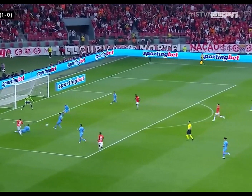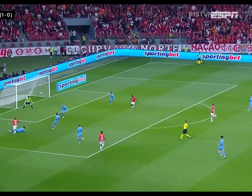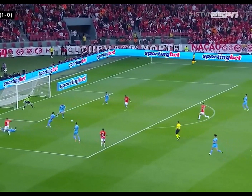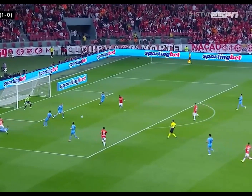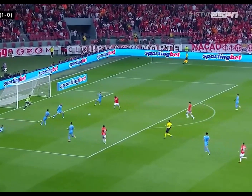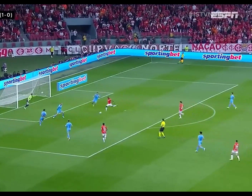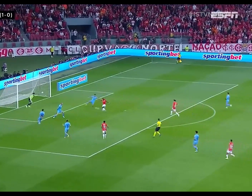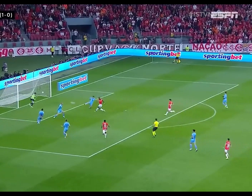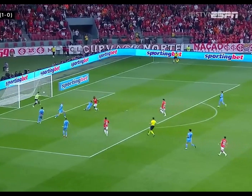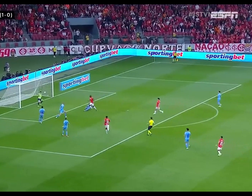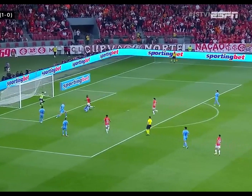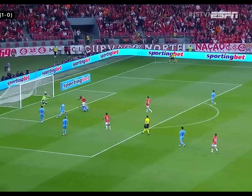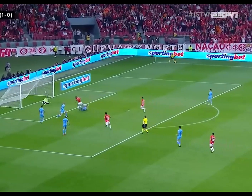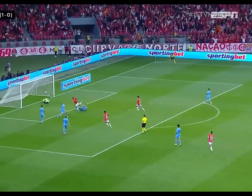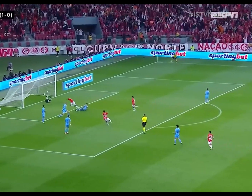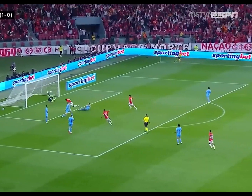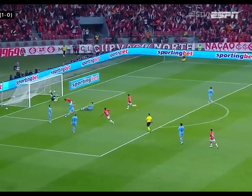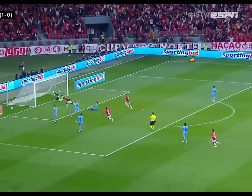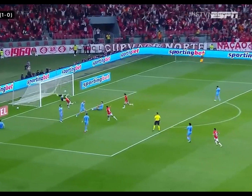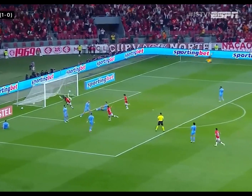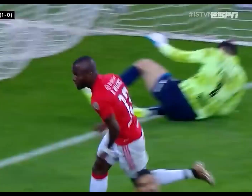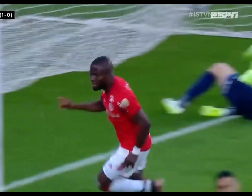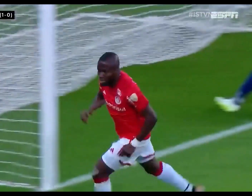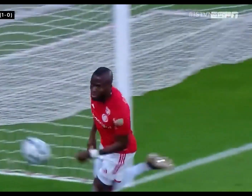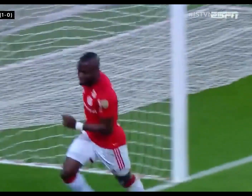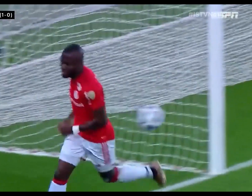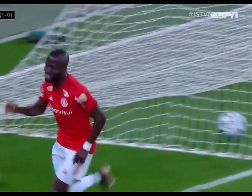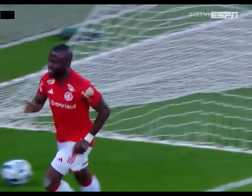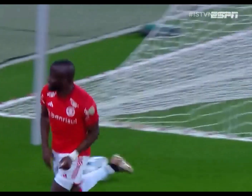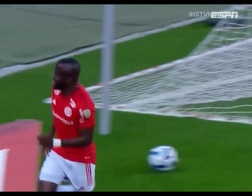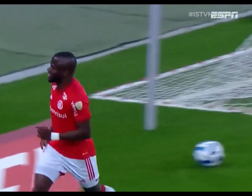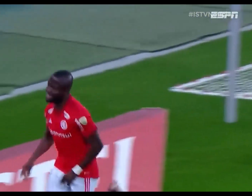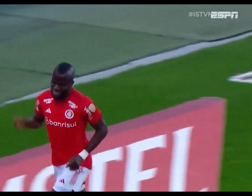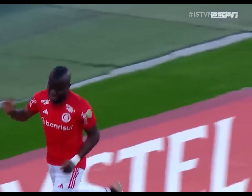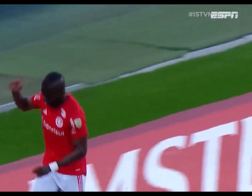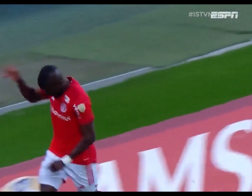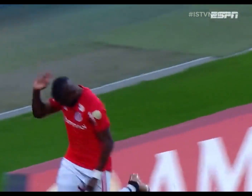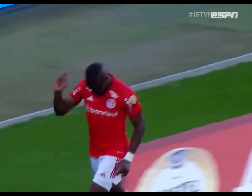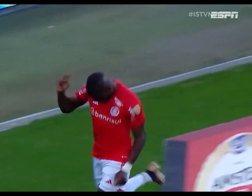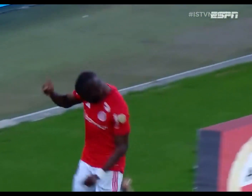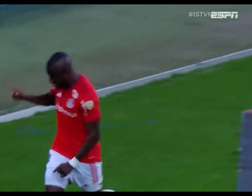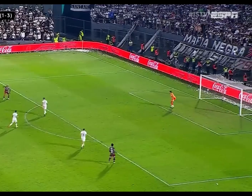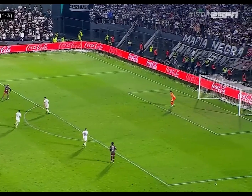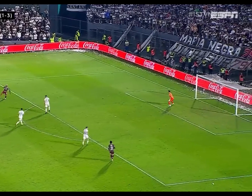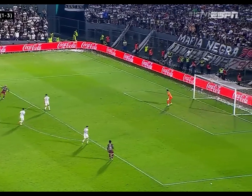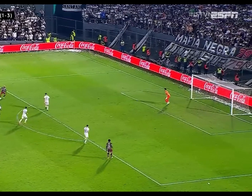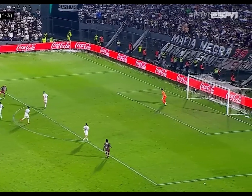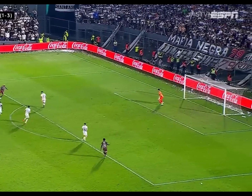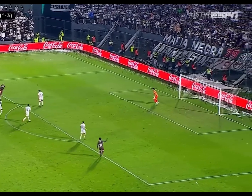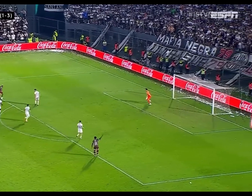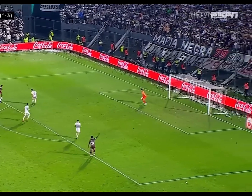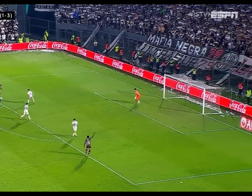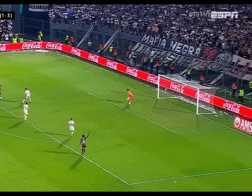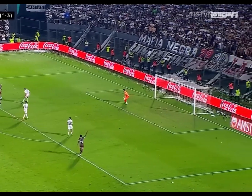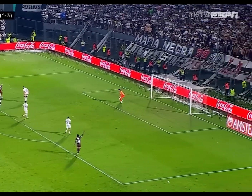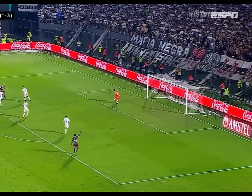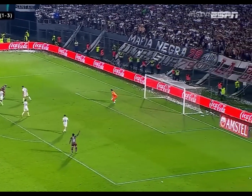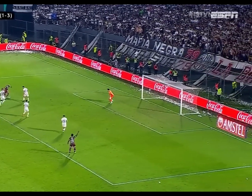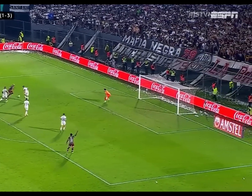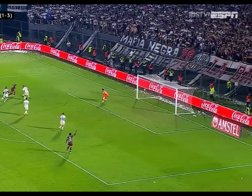ano, é onde a bola vai rolar para Fluminense e Internacional às 21h30. O tricolor carioca do técnico da seleção brasileira